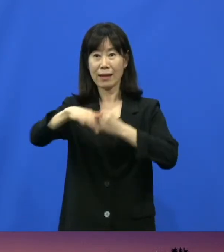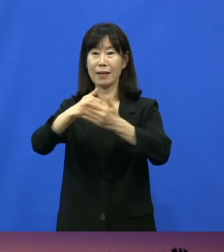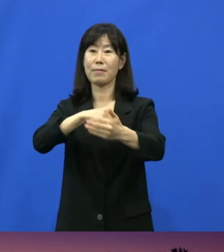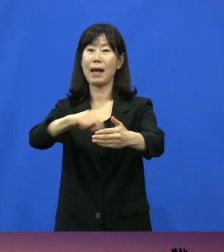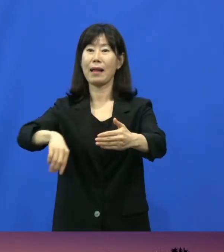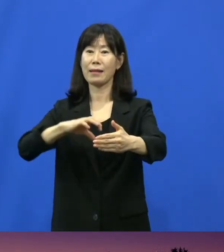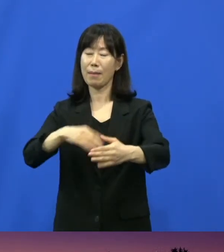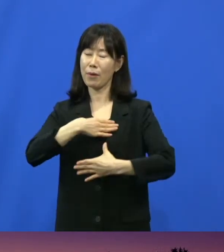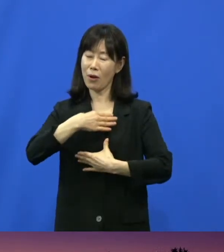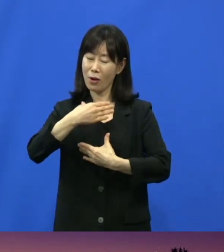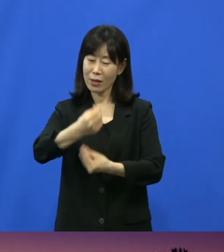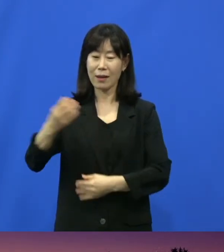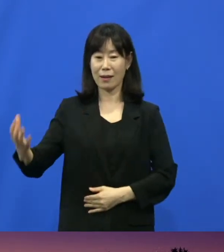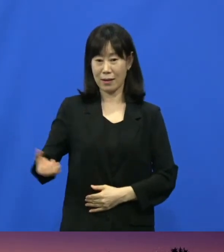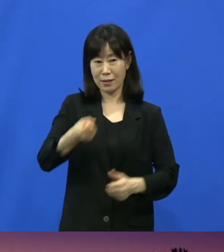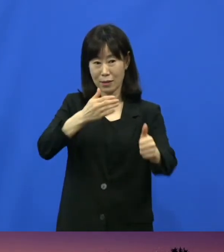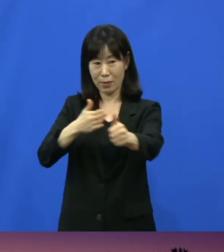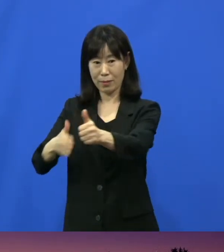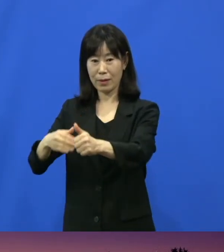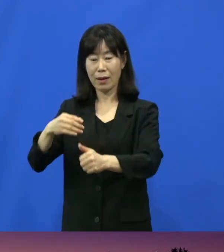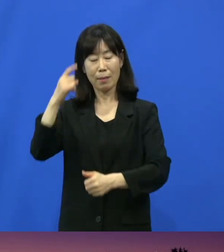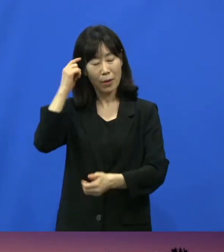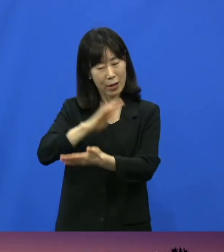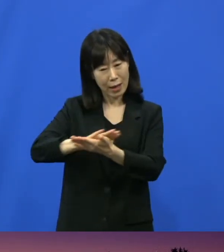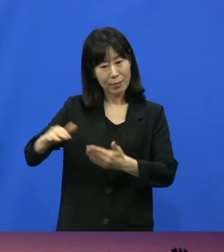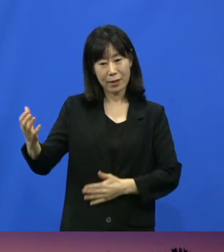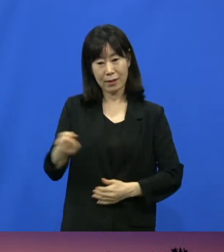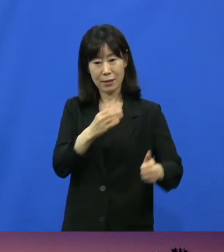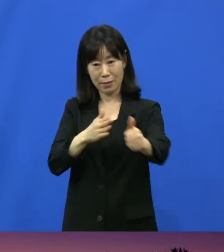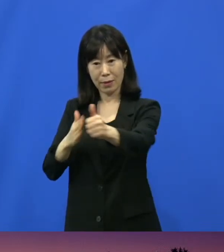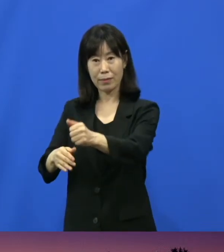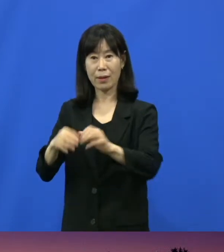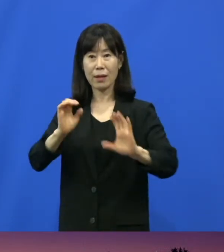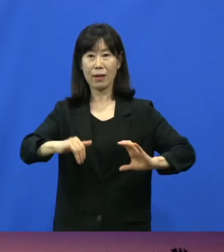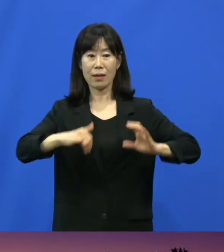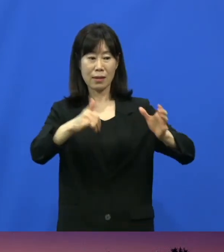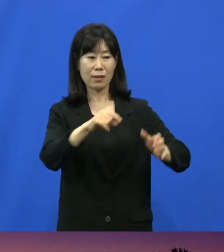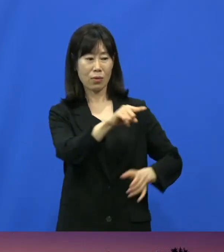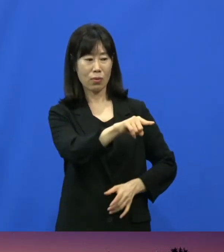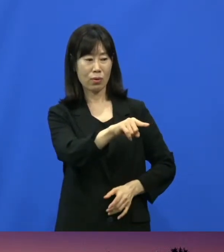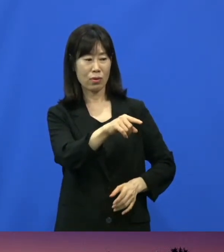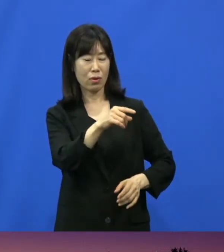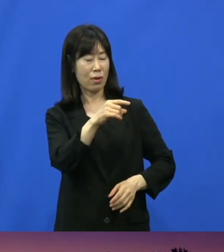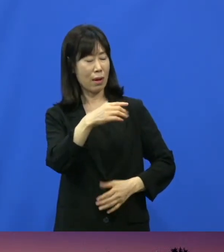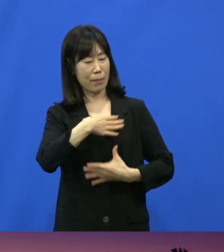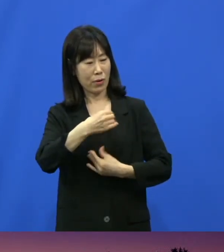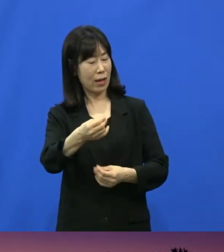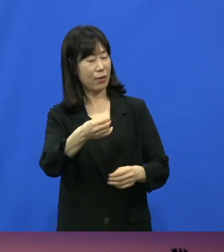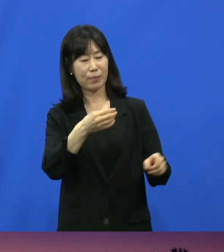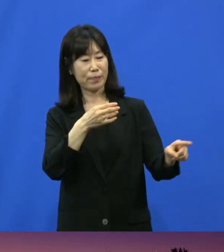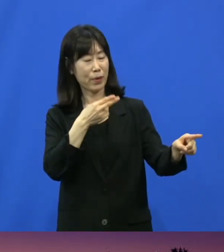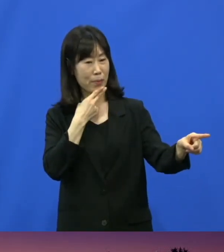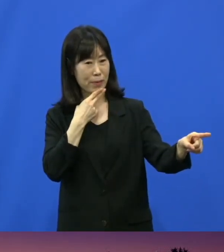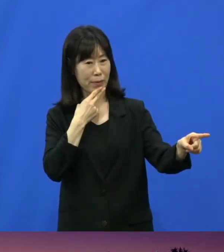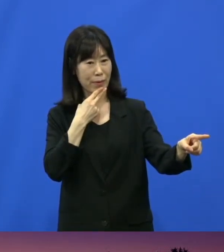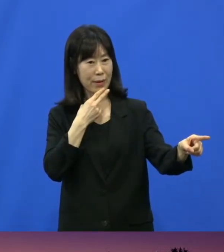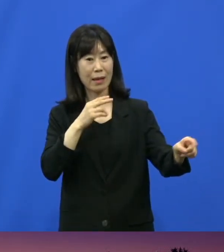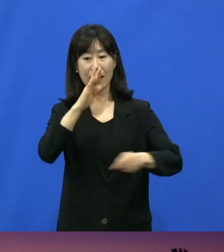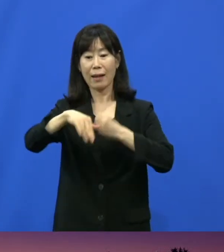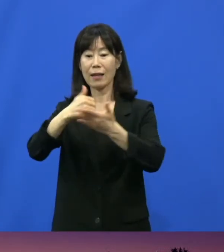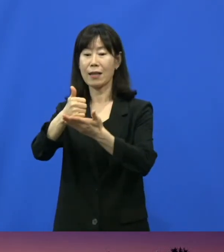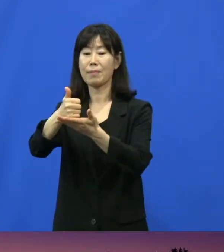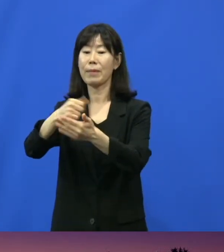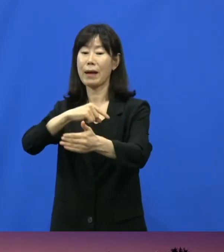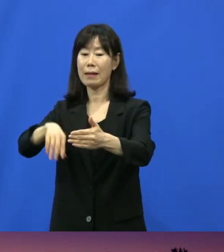안에서 평온함을 누려야 돼요. 안식을 누려야 된다는 거. 여러분, 이 세상에는 불가능해요. 하나님의 품 안에서만 주어지는